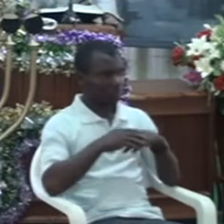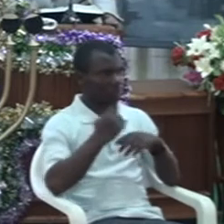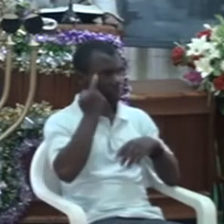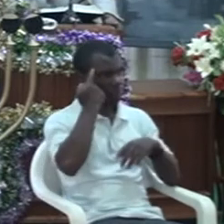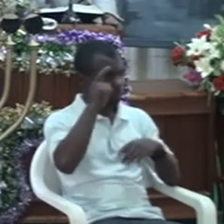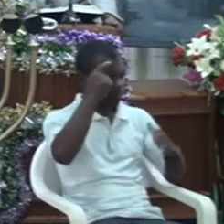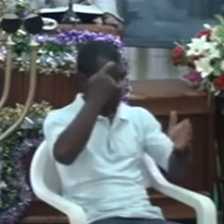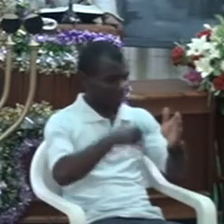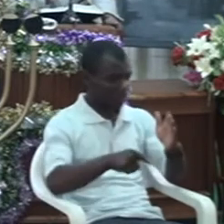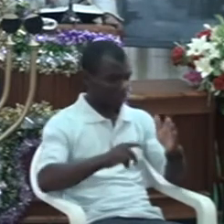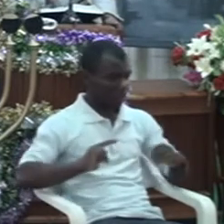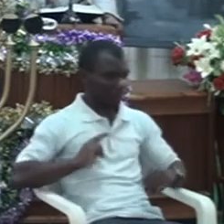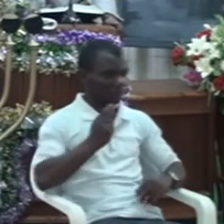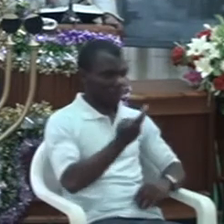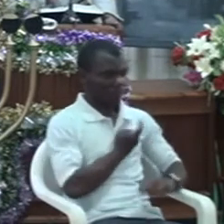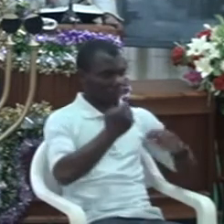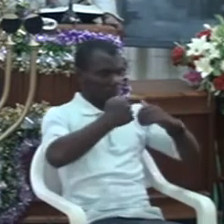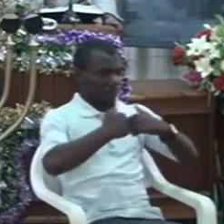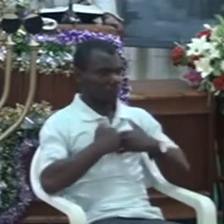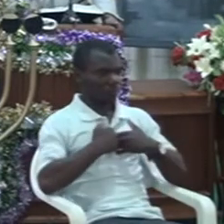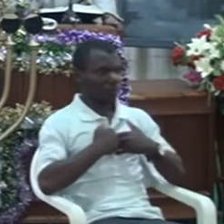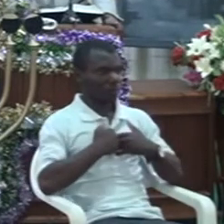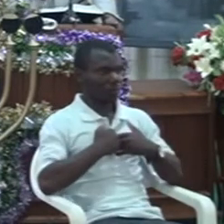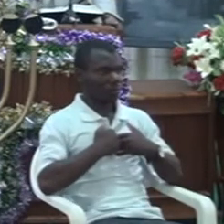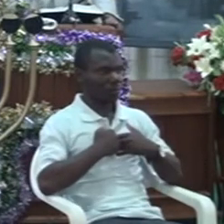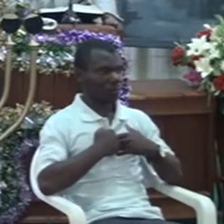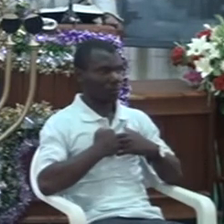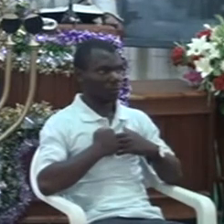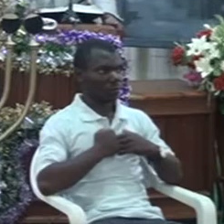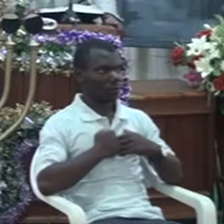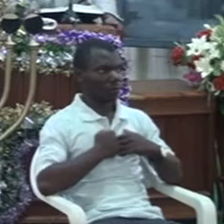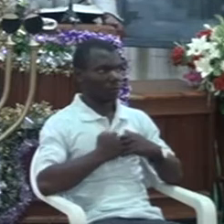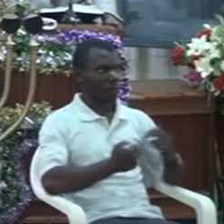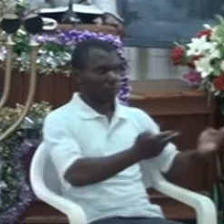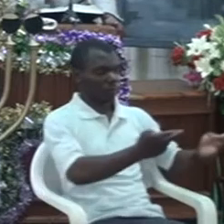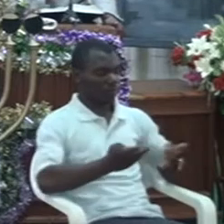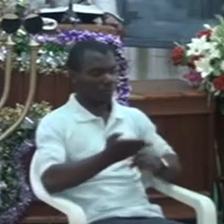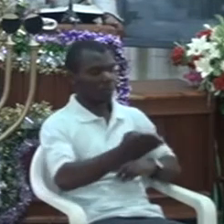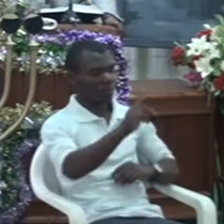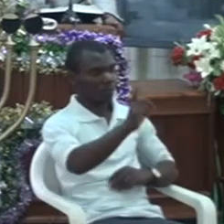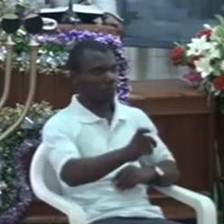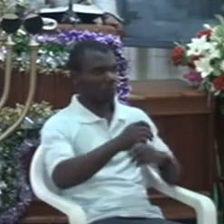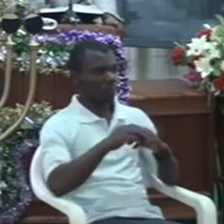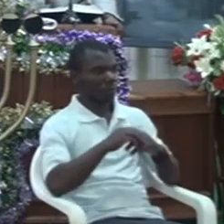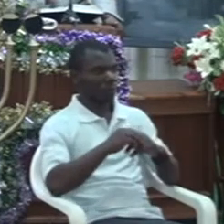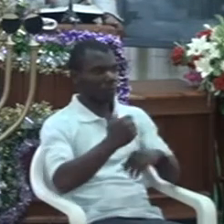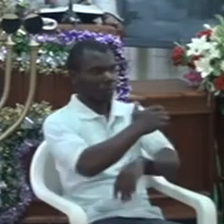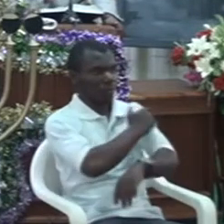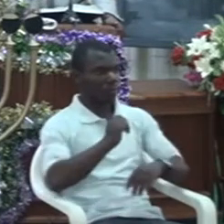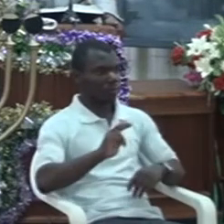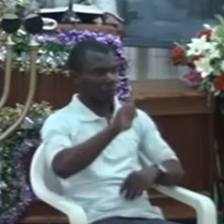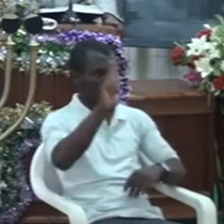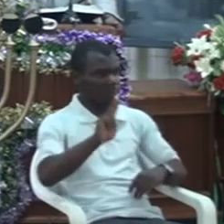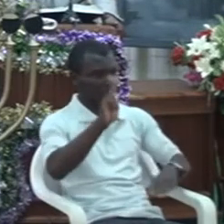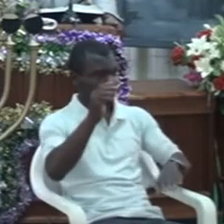isomo. Pourquoi nous a-t-il été donné? Kwa nini tulipewa hayo? Et vendredi soir,